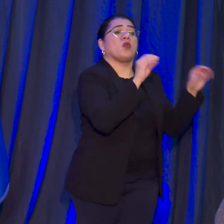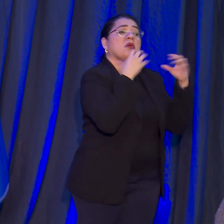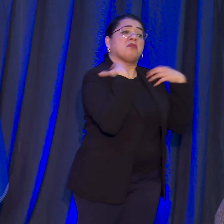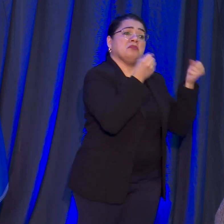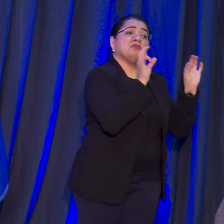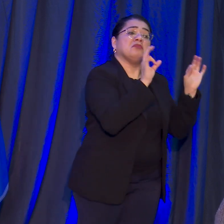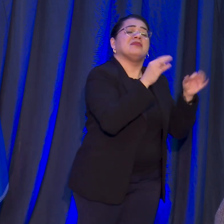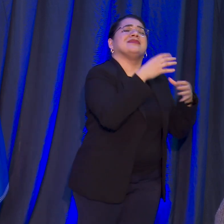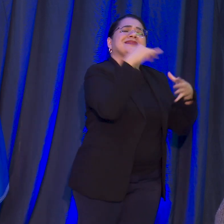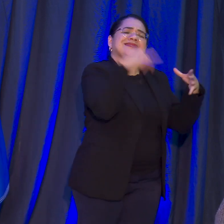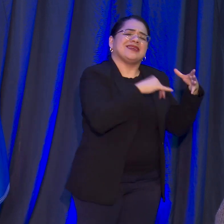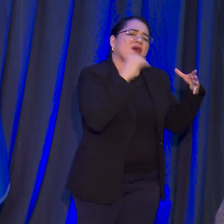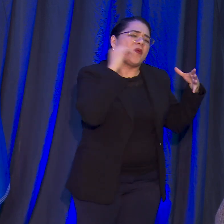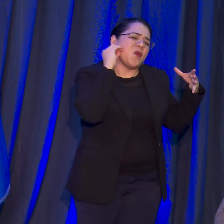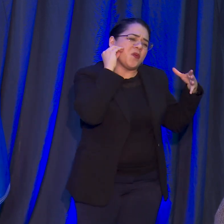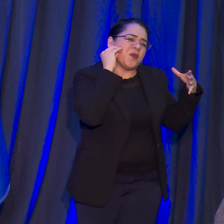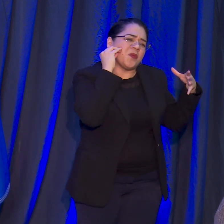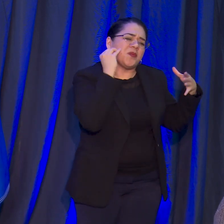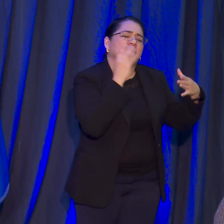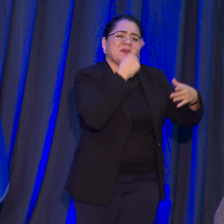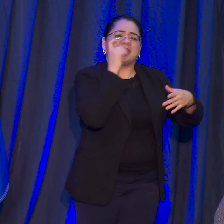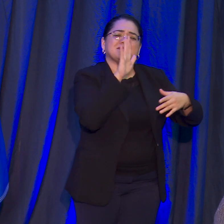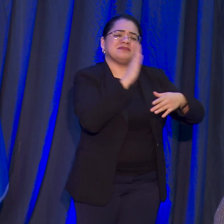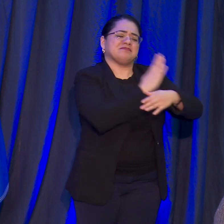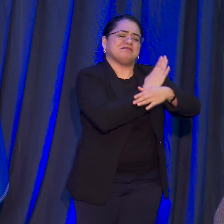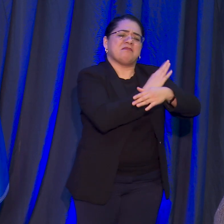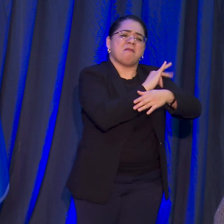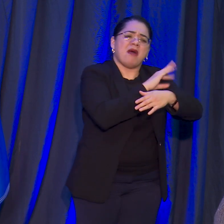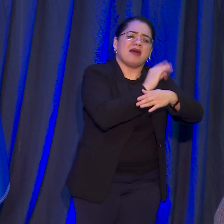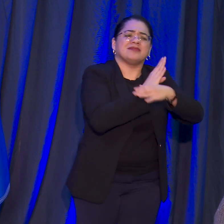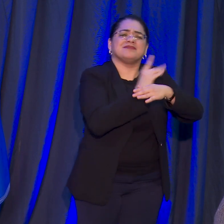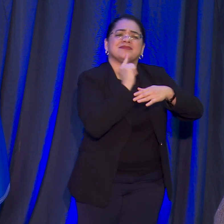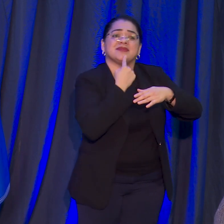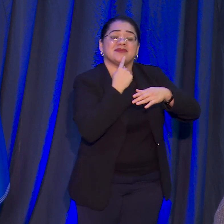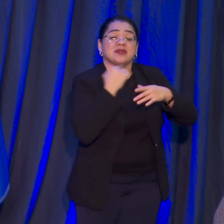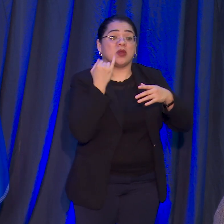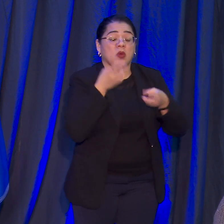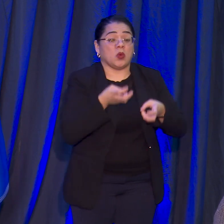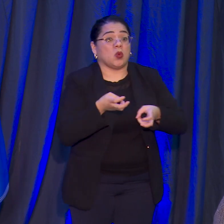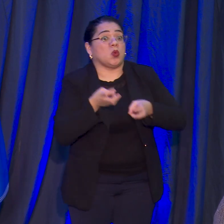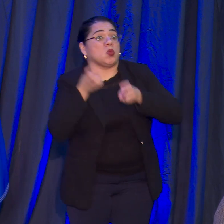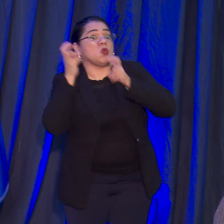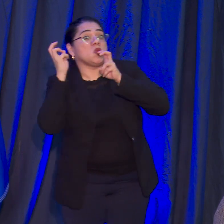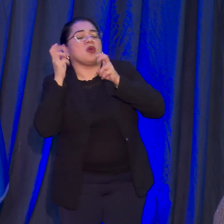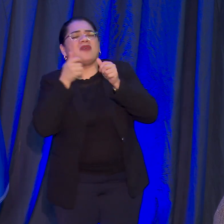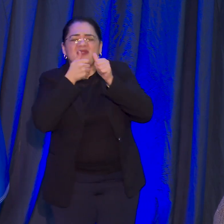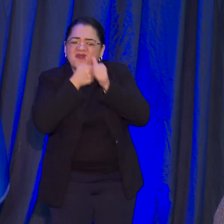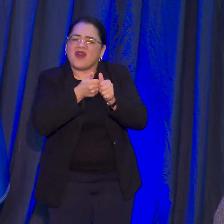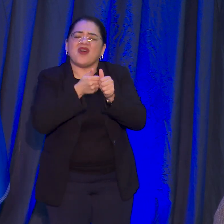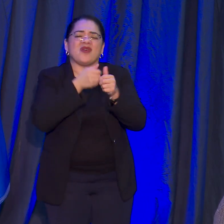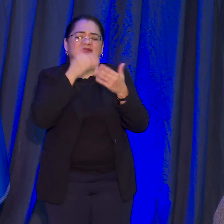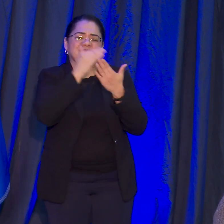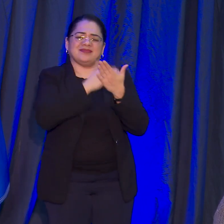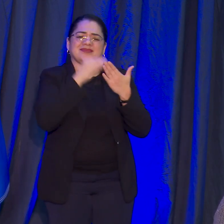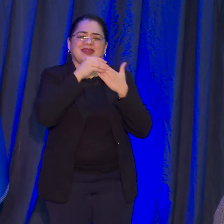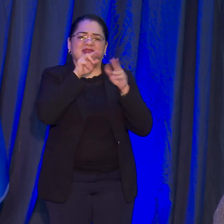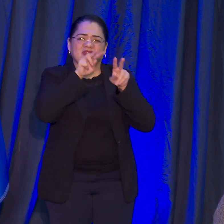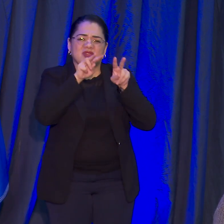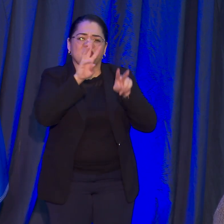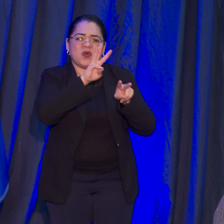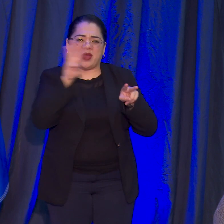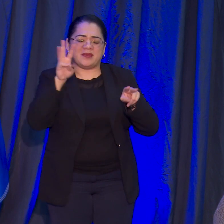Hemos estado y seguimos trabajando 7 días a la semana, día y noche, para ayudar a limitar la propagación del